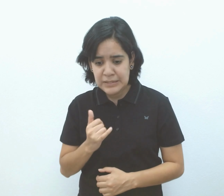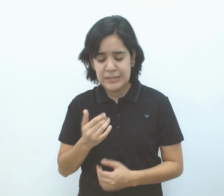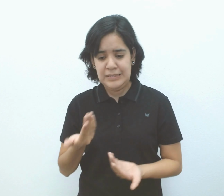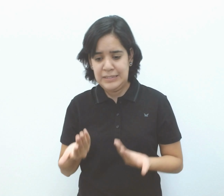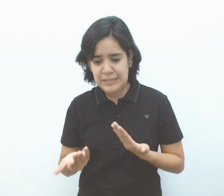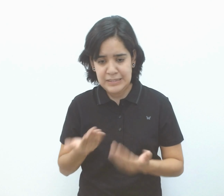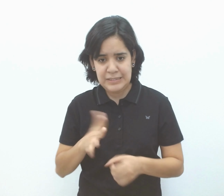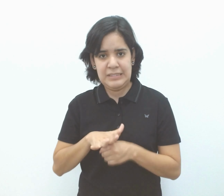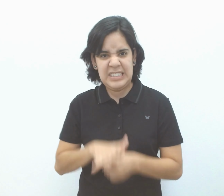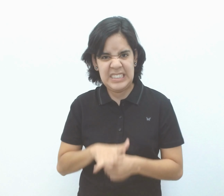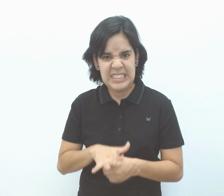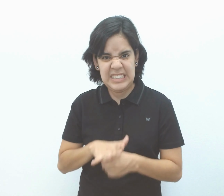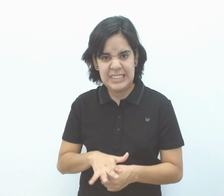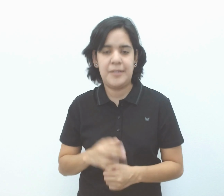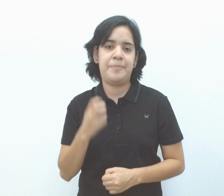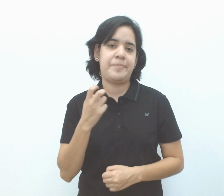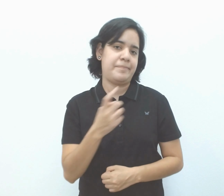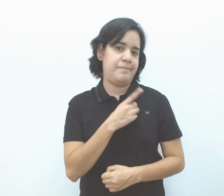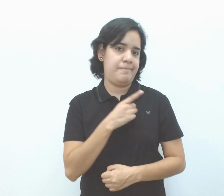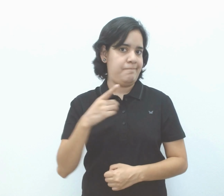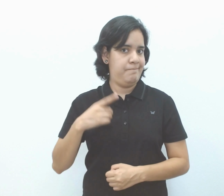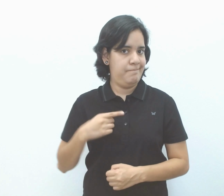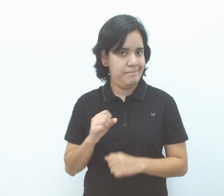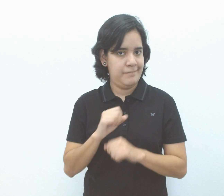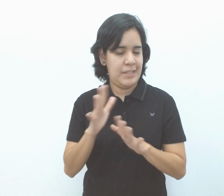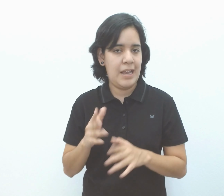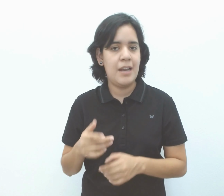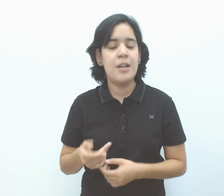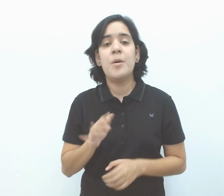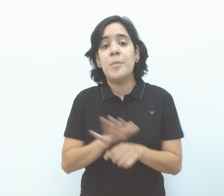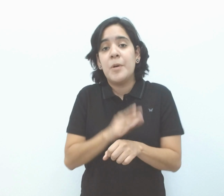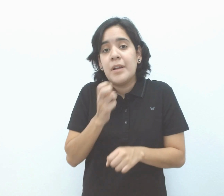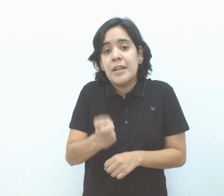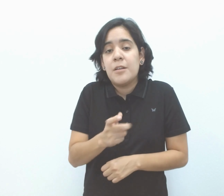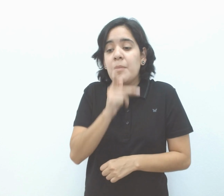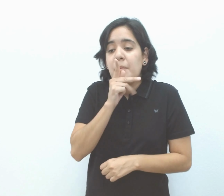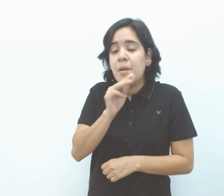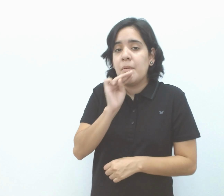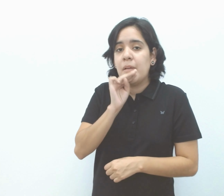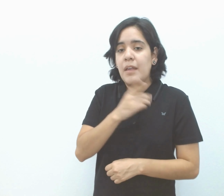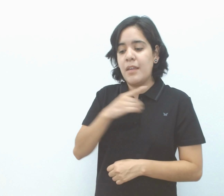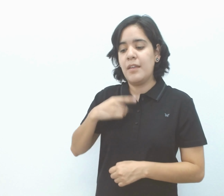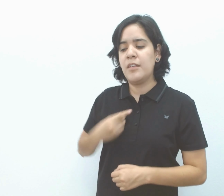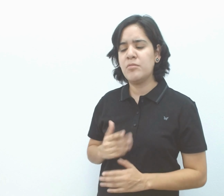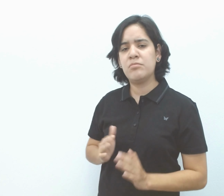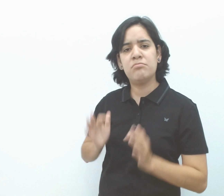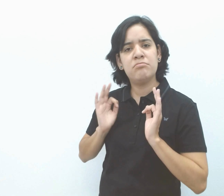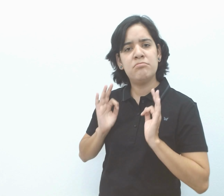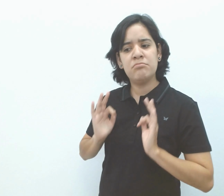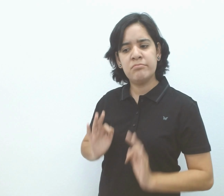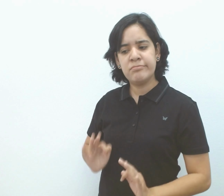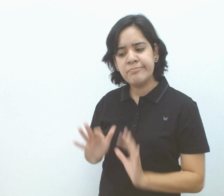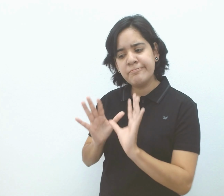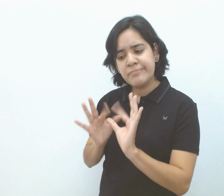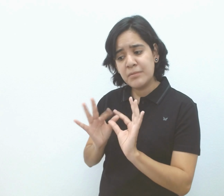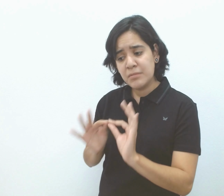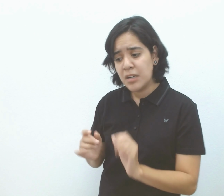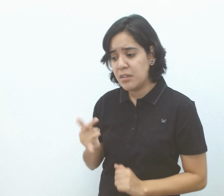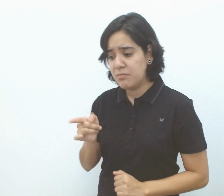en lo que esperamos y sobre todo en que los acompañamos y que el error es parte de este proceso y que vamos a estar con